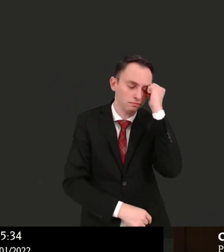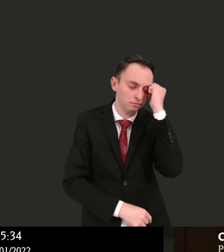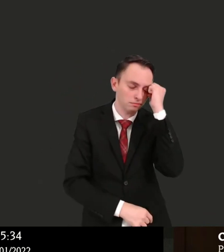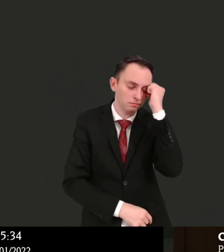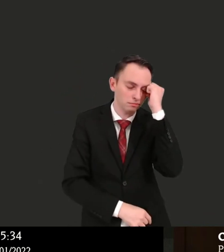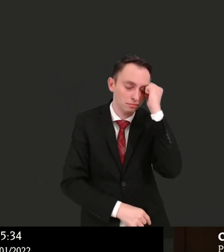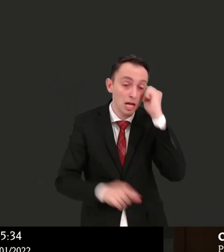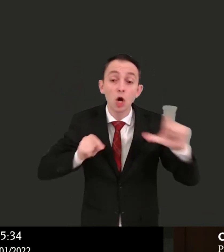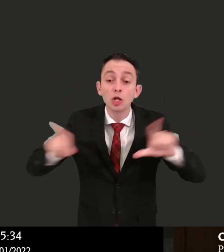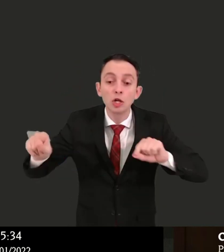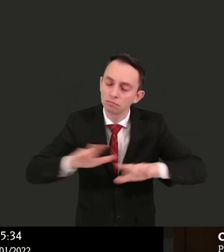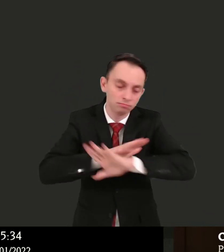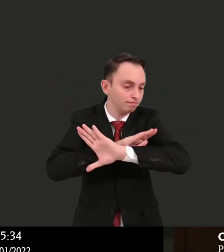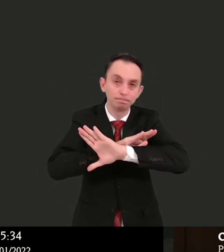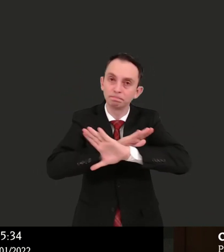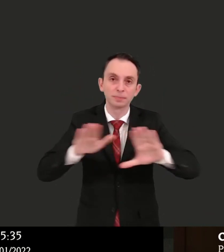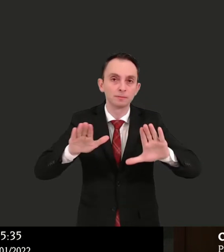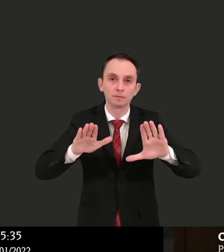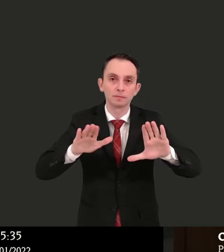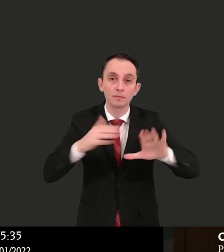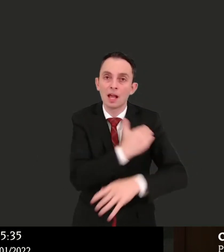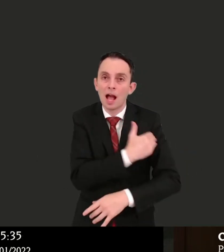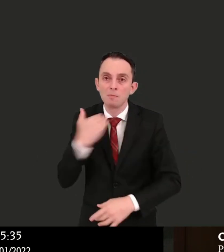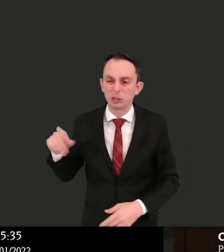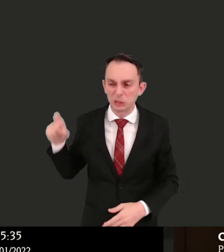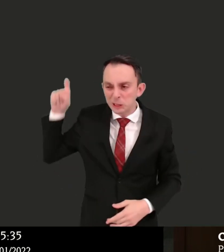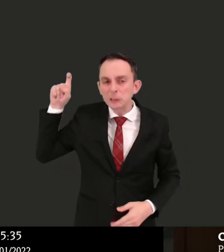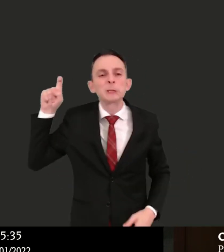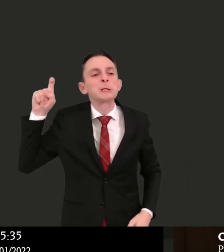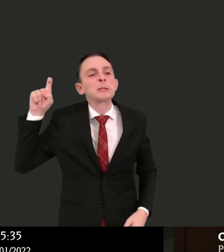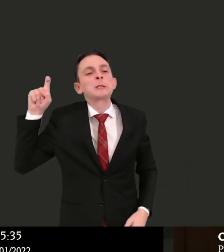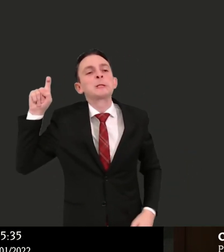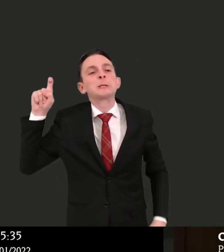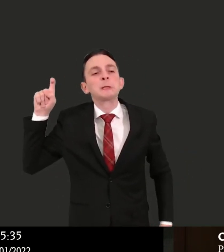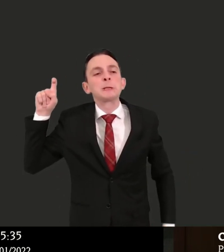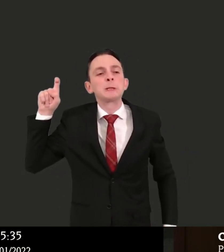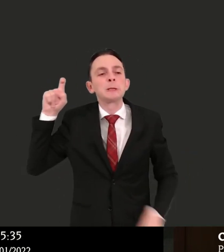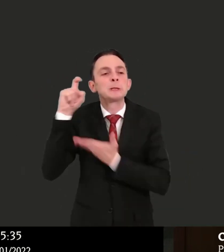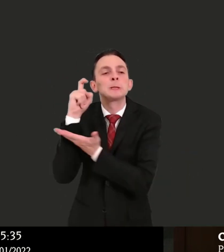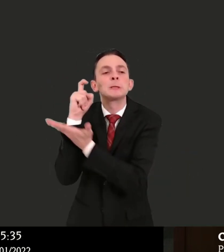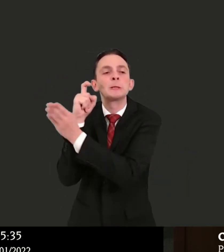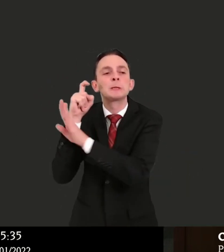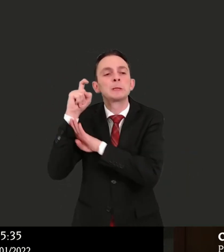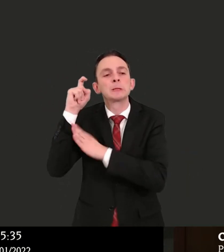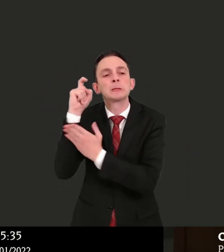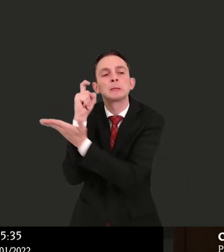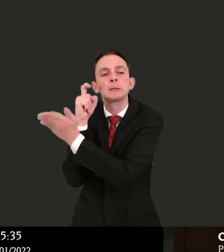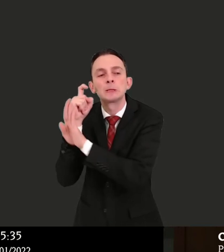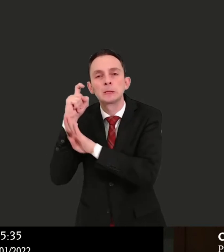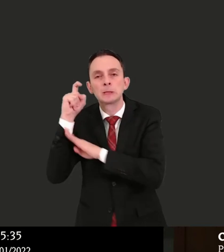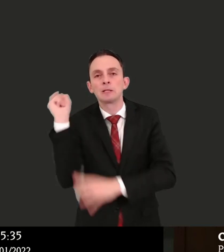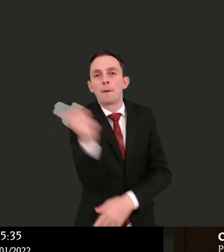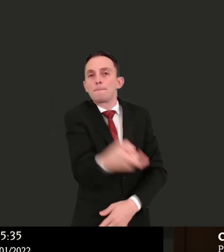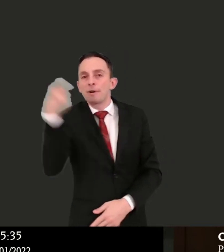morte também não aceita negociação. É só até o momento da morte é o tempo disponível para